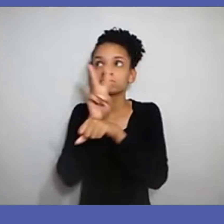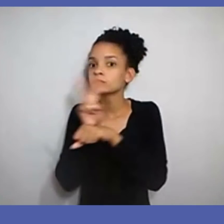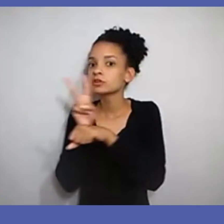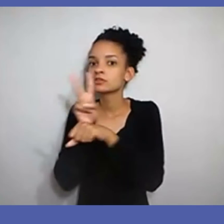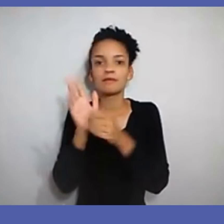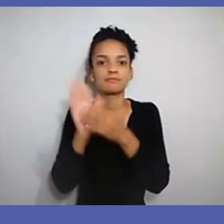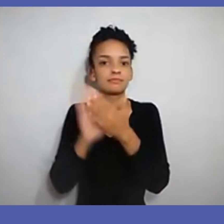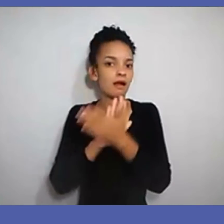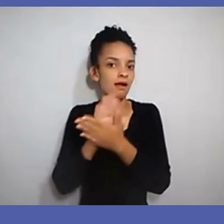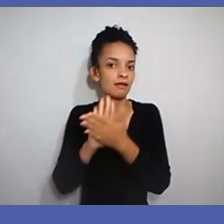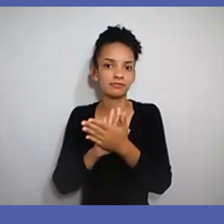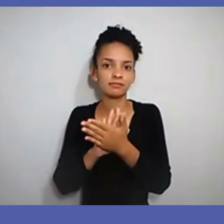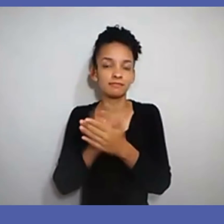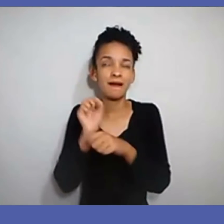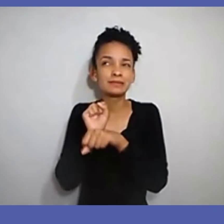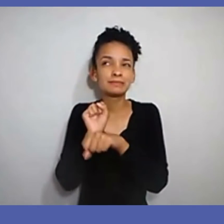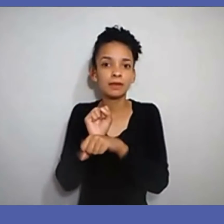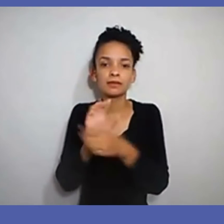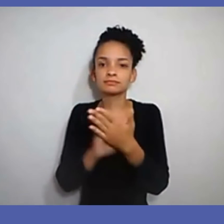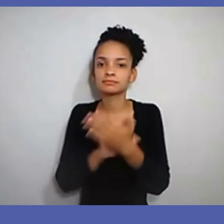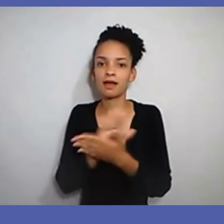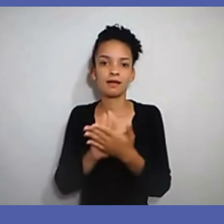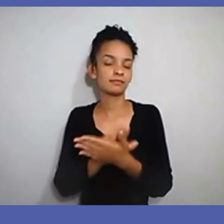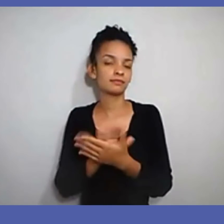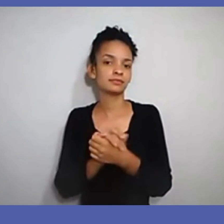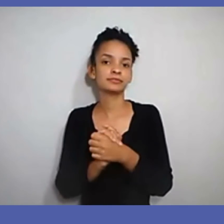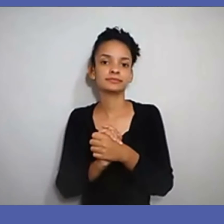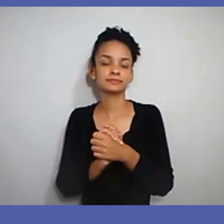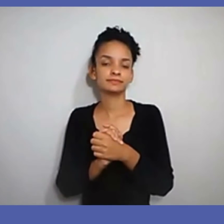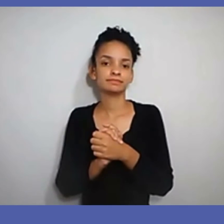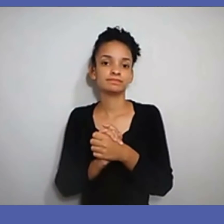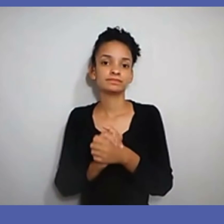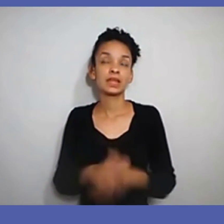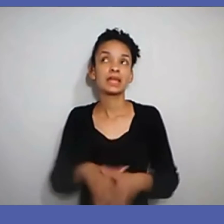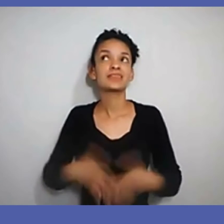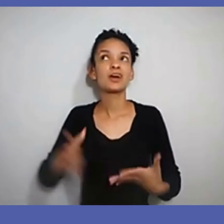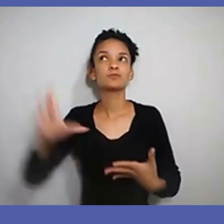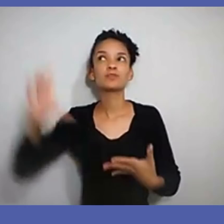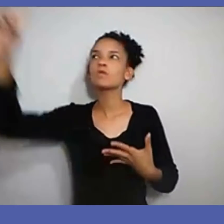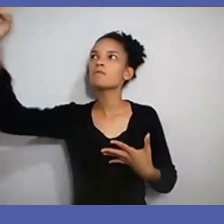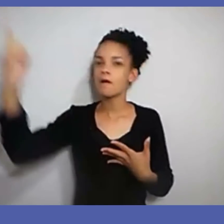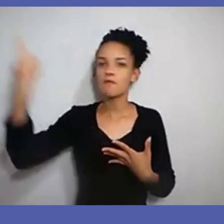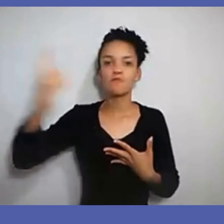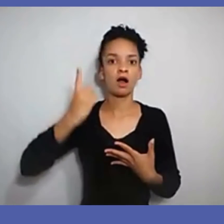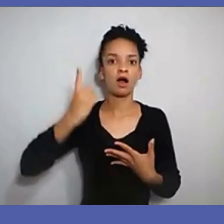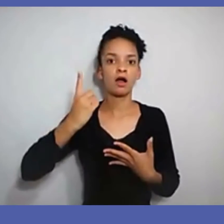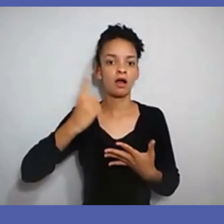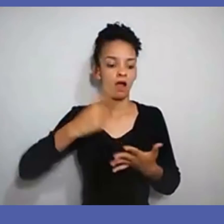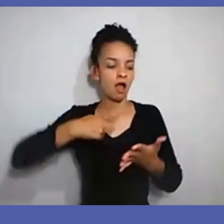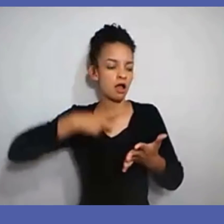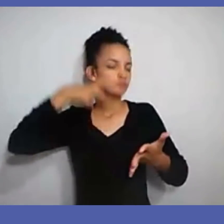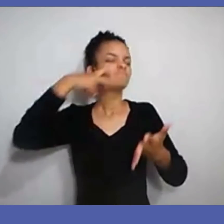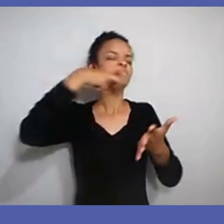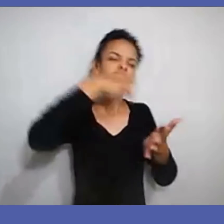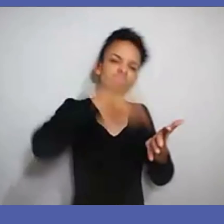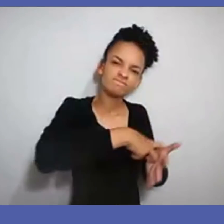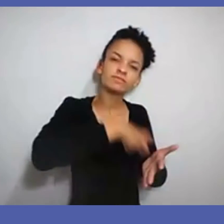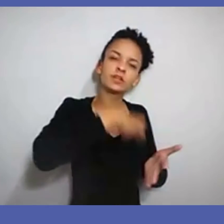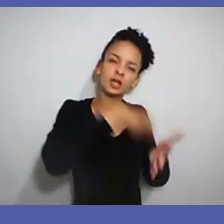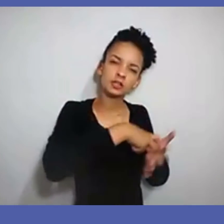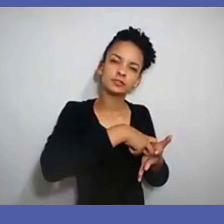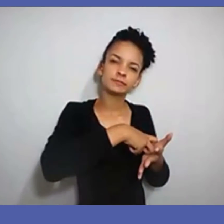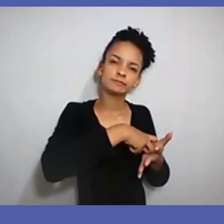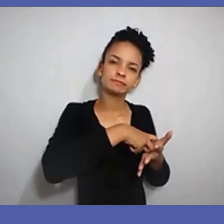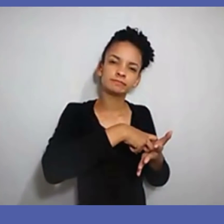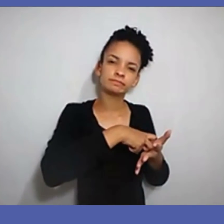11, tá? E castigá-lo-á, lançando-lhe a sorte com os hipócritas. Ali